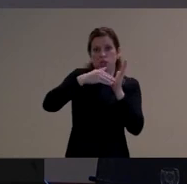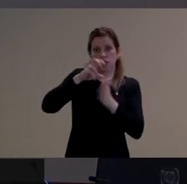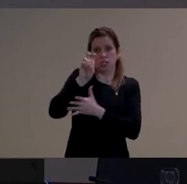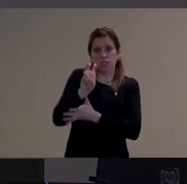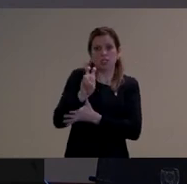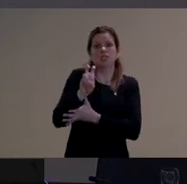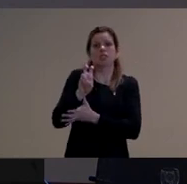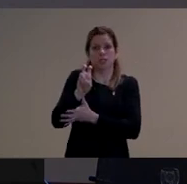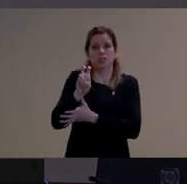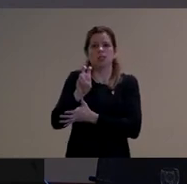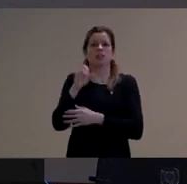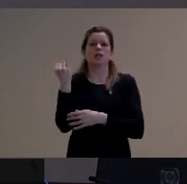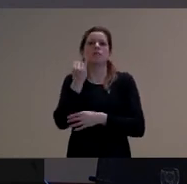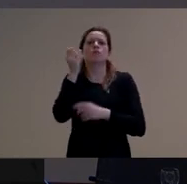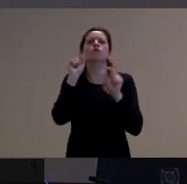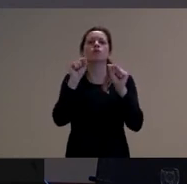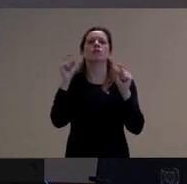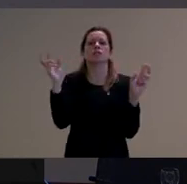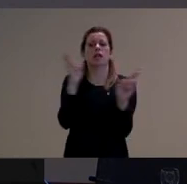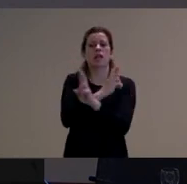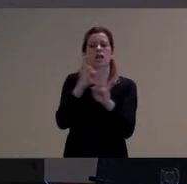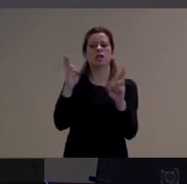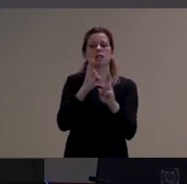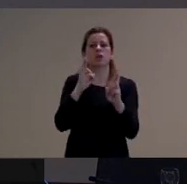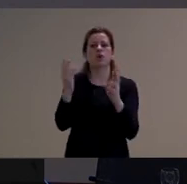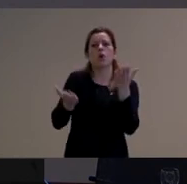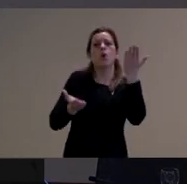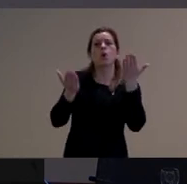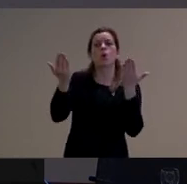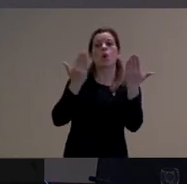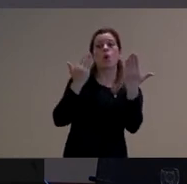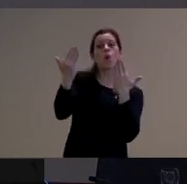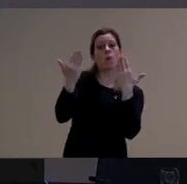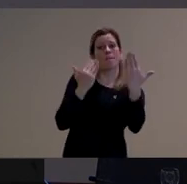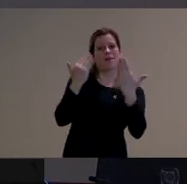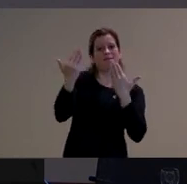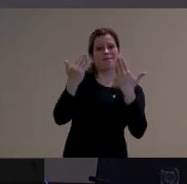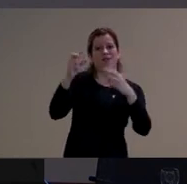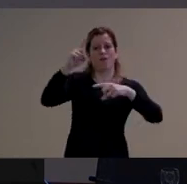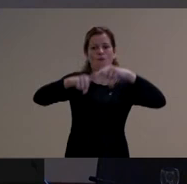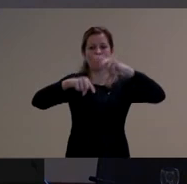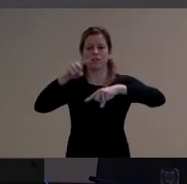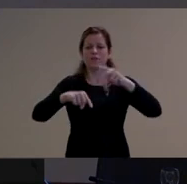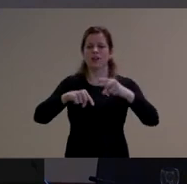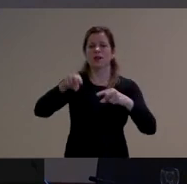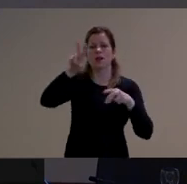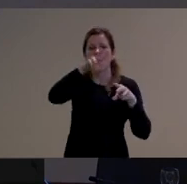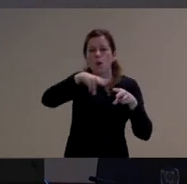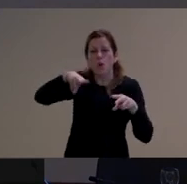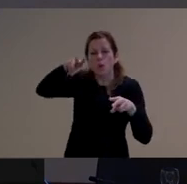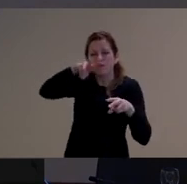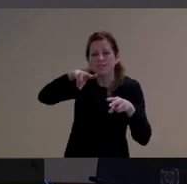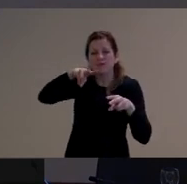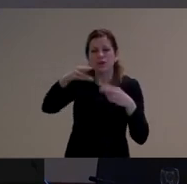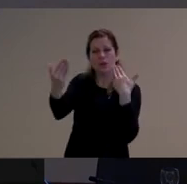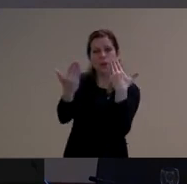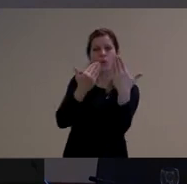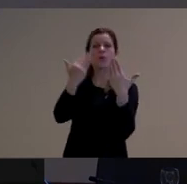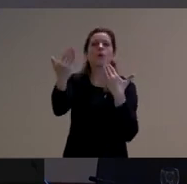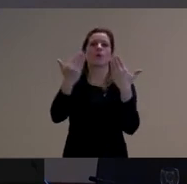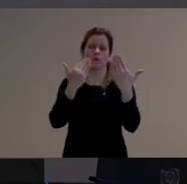estabelecer relações de comparação entre esses objetos então observando suas propriedades